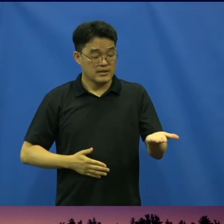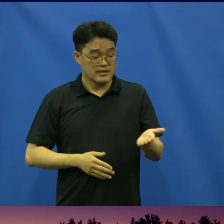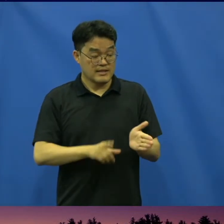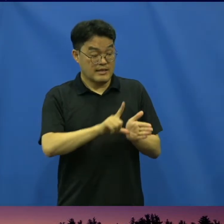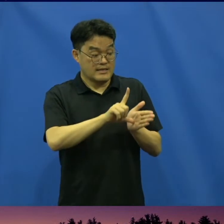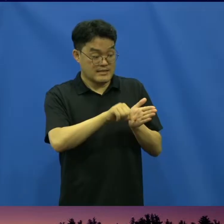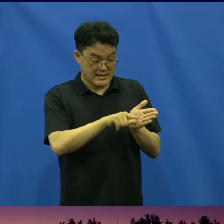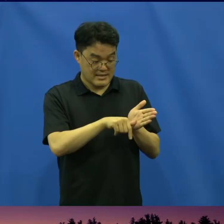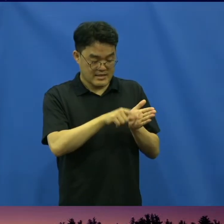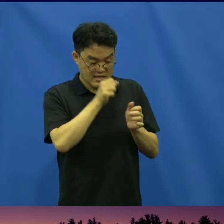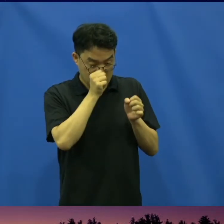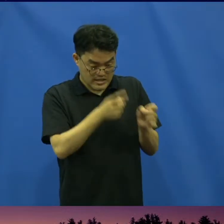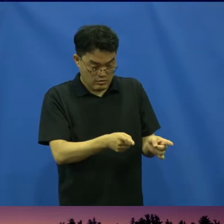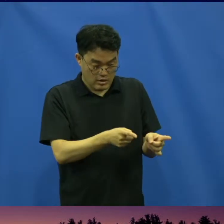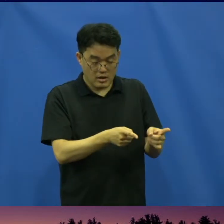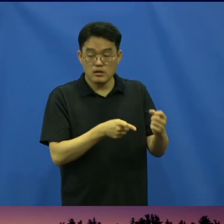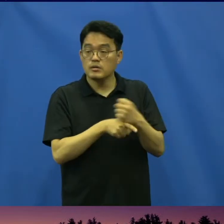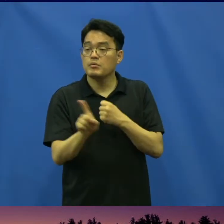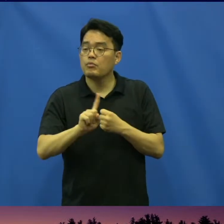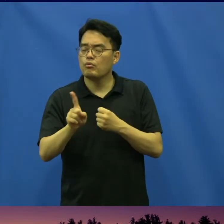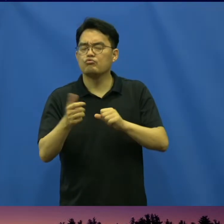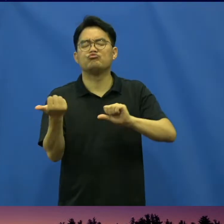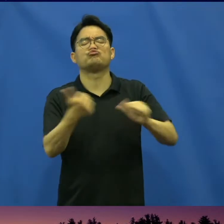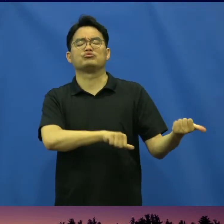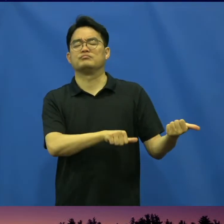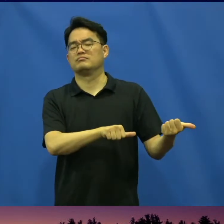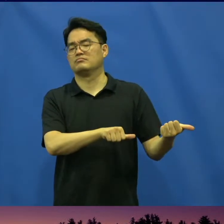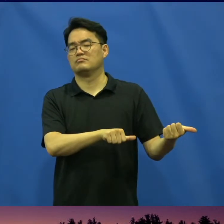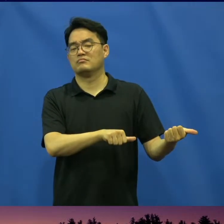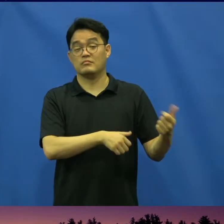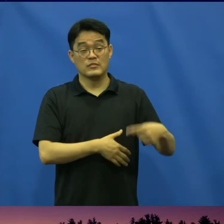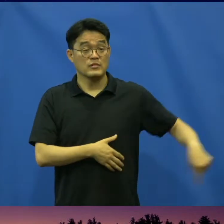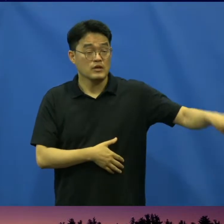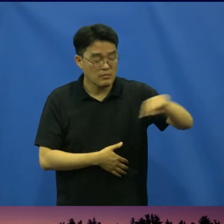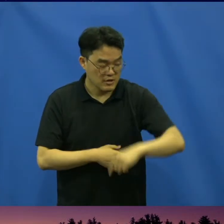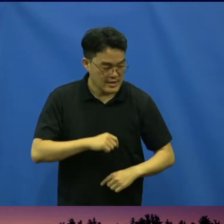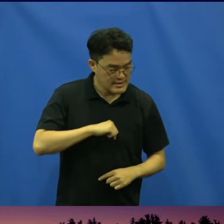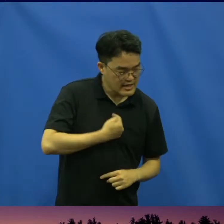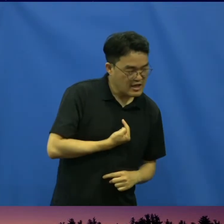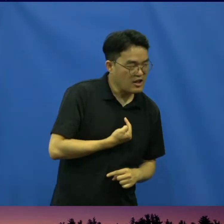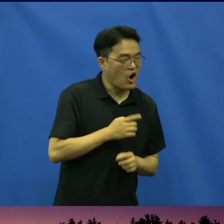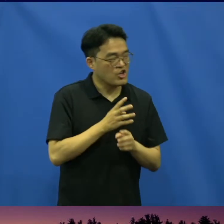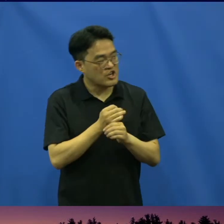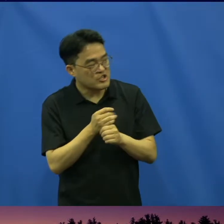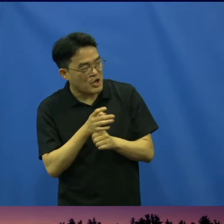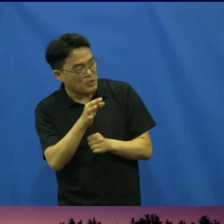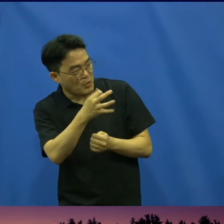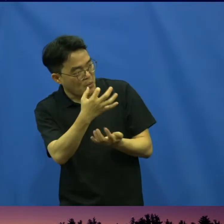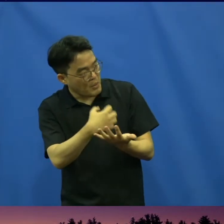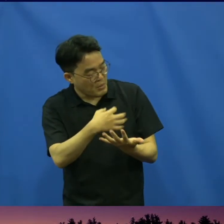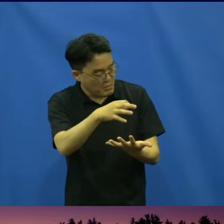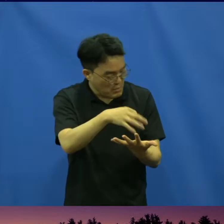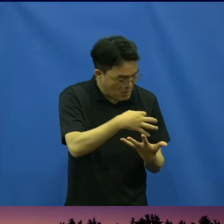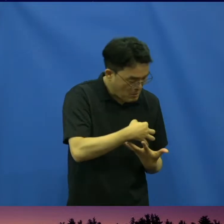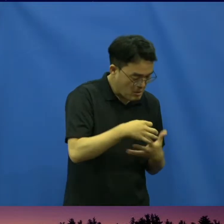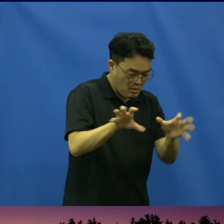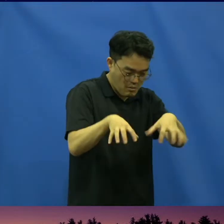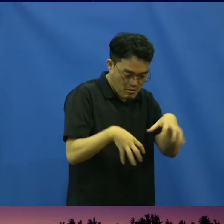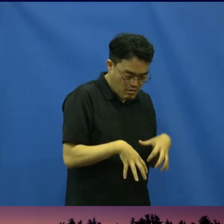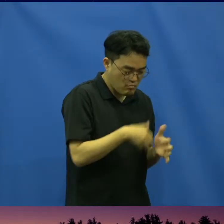거. 종말이 그들에게 임한다. 이 인간의 치명적인 약점이 뭐냐? 시기를 알지